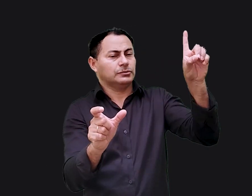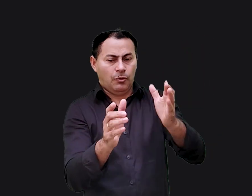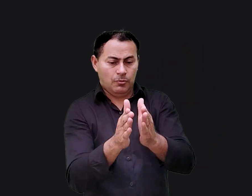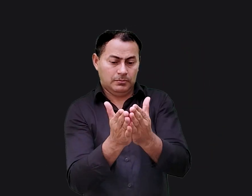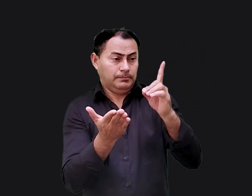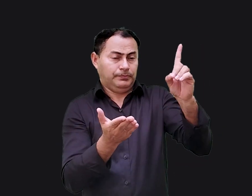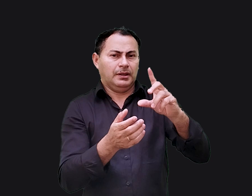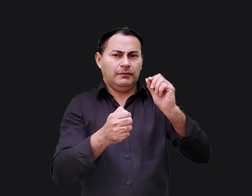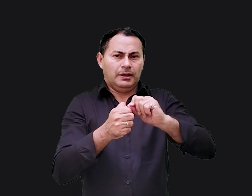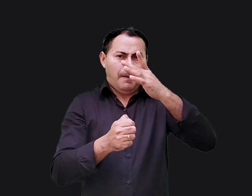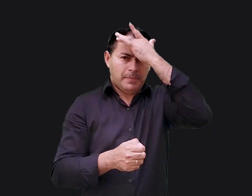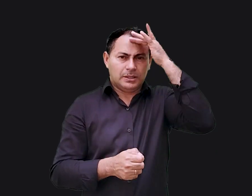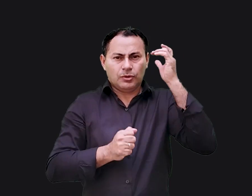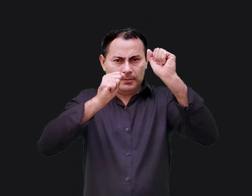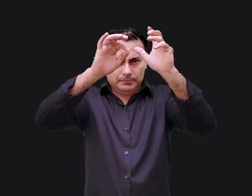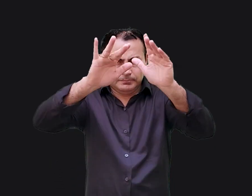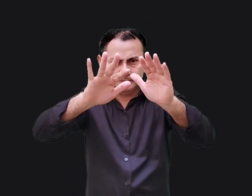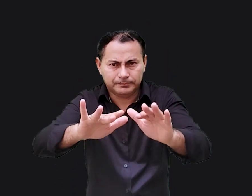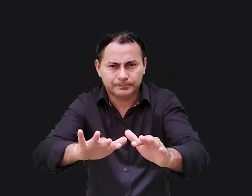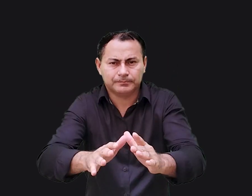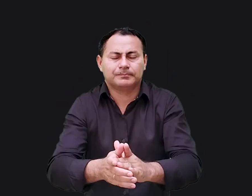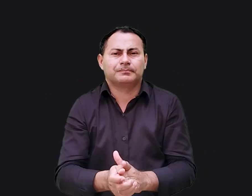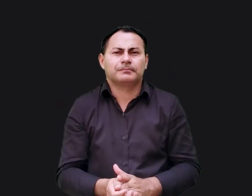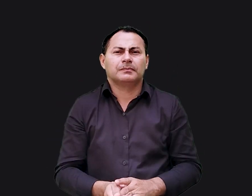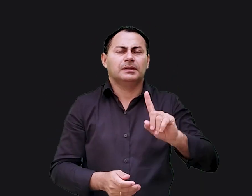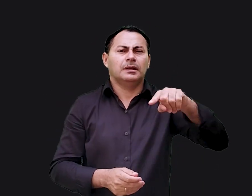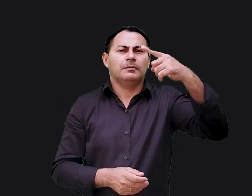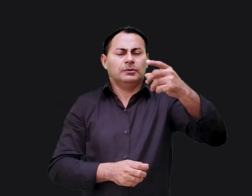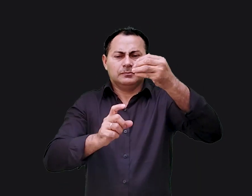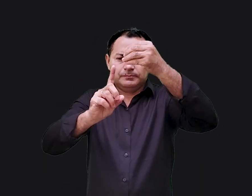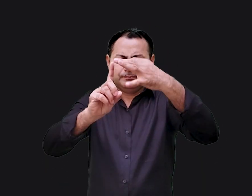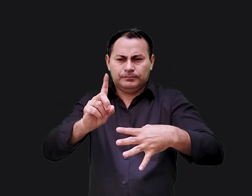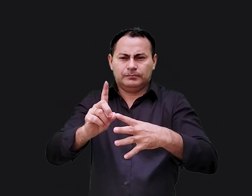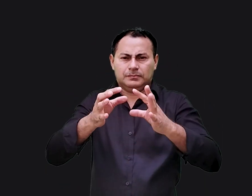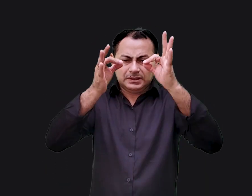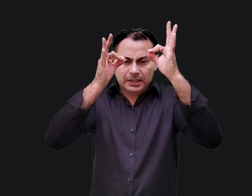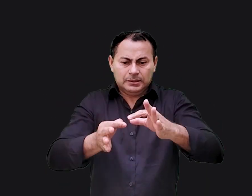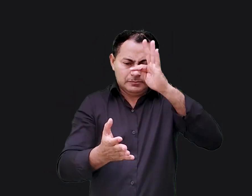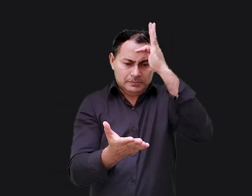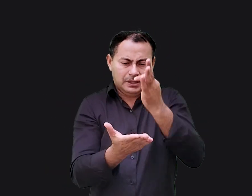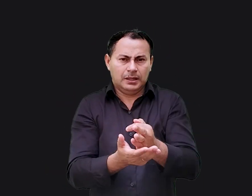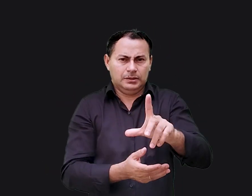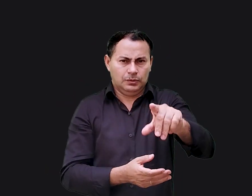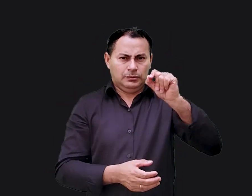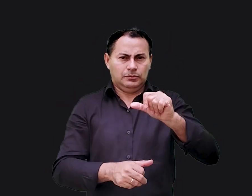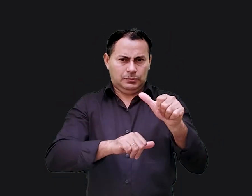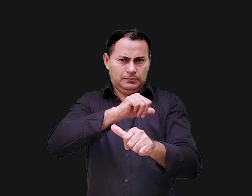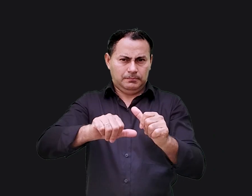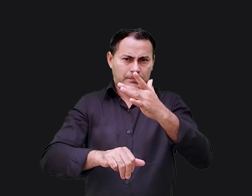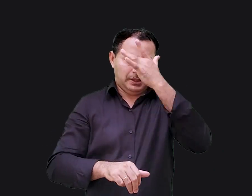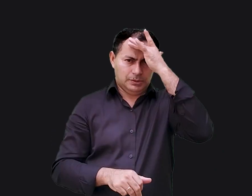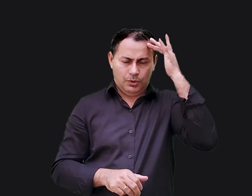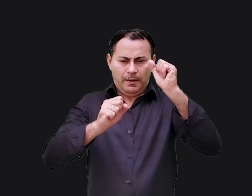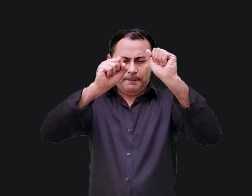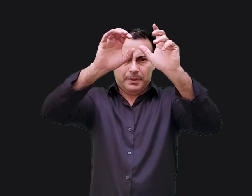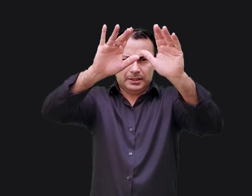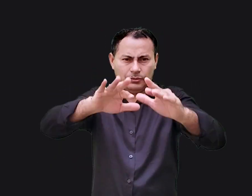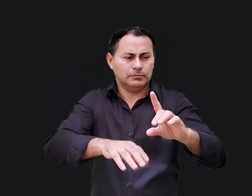de Deus o fez um homem abençoado. Depois de descrever as convicções e escolhas que o tornaram um homem